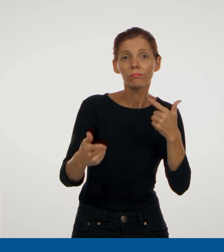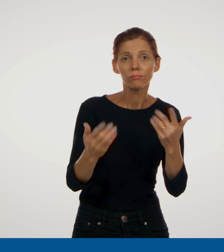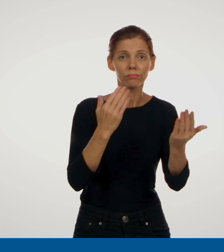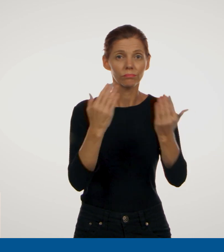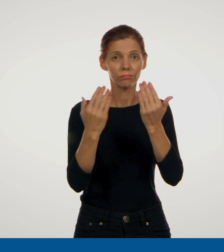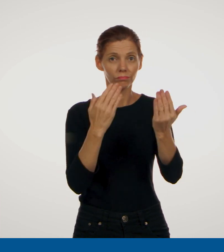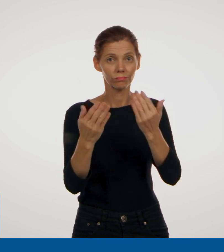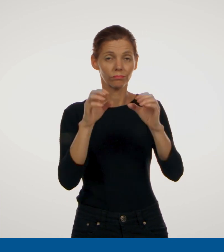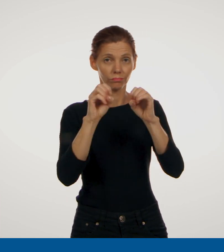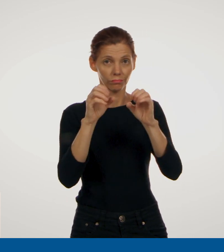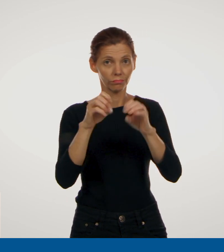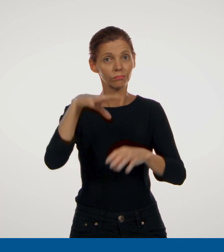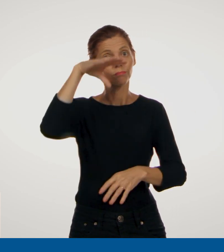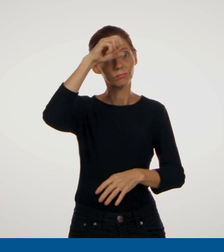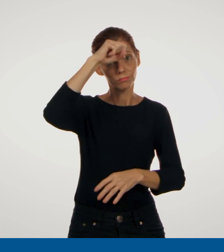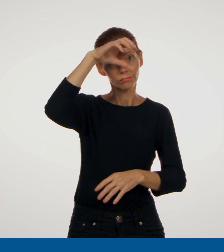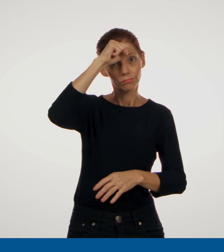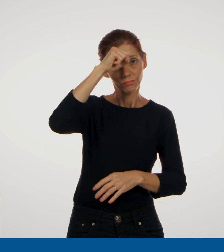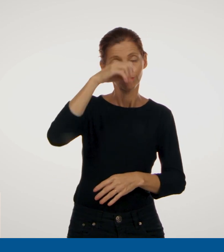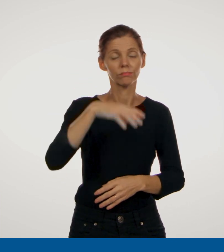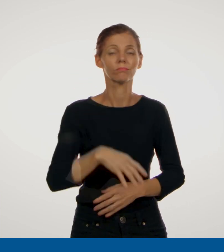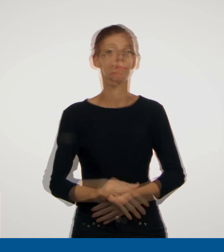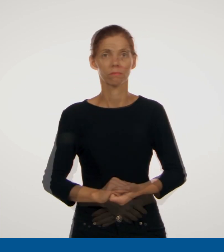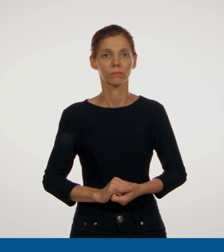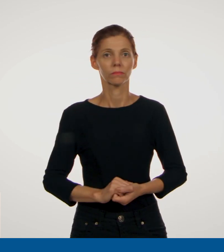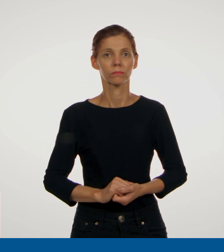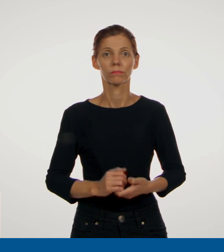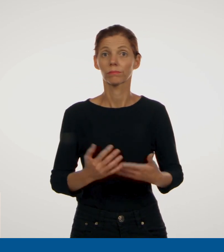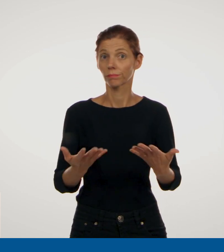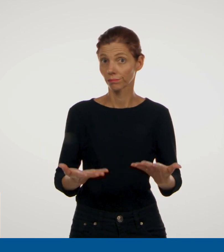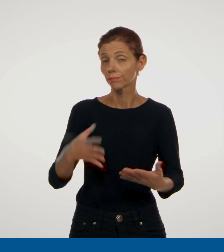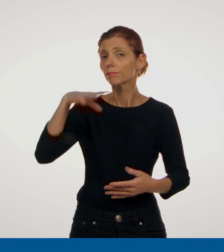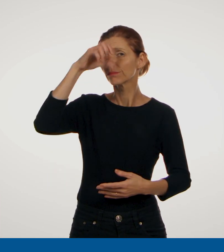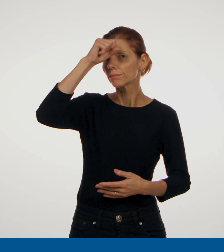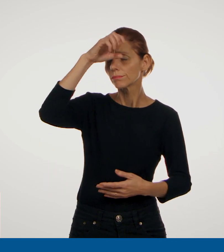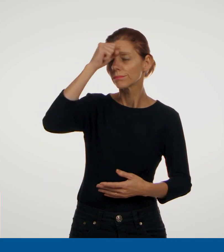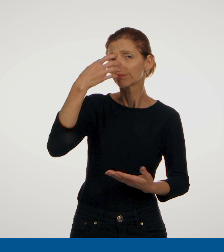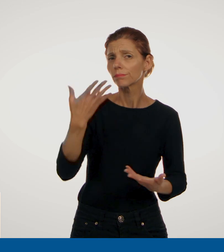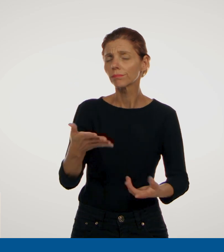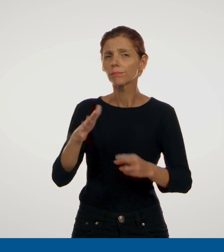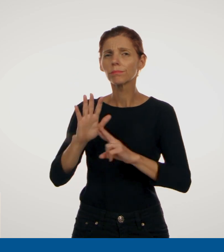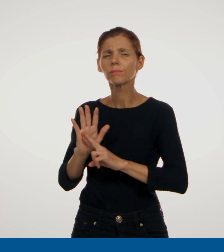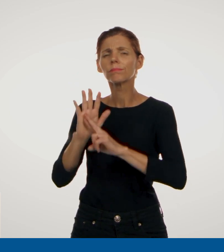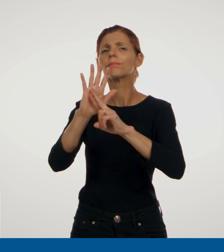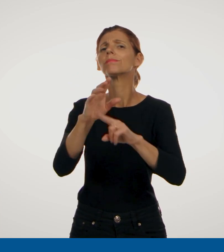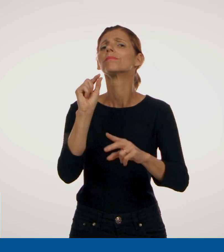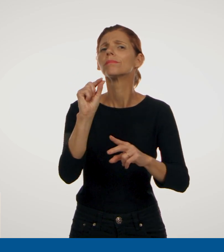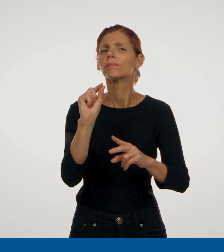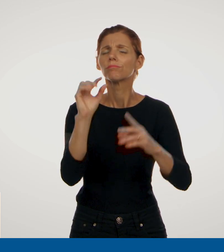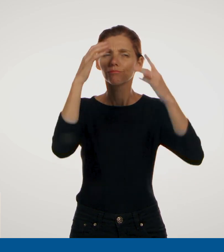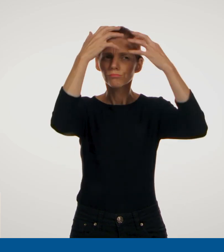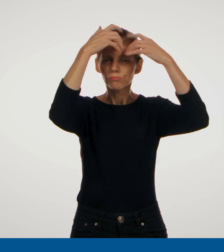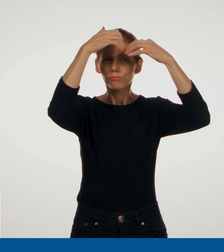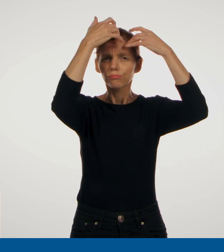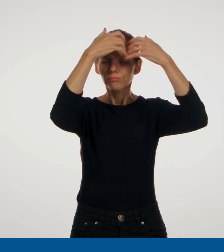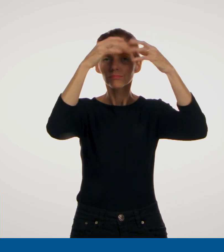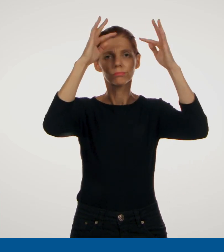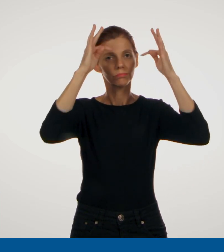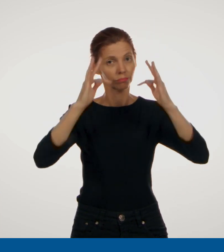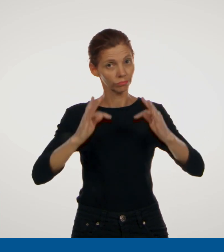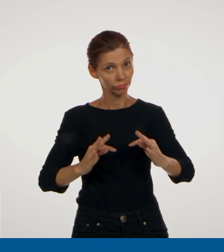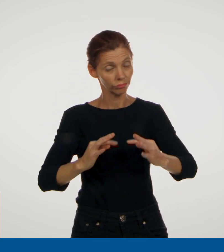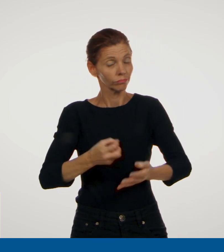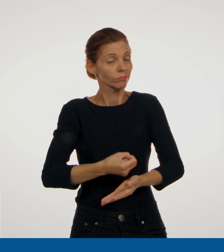da psicologia da educação e da aprendizagem. A aprendizagem faz referência à aquisição cognitiva,